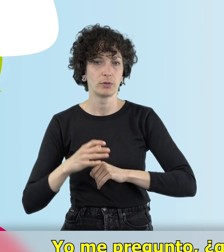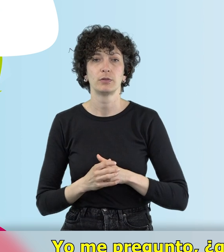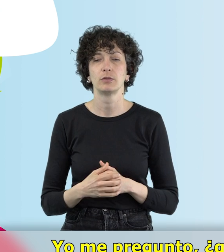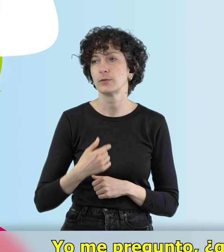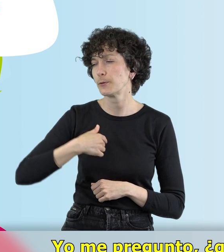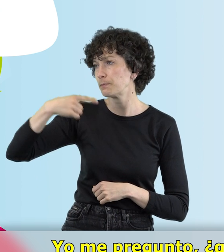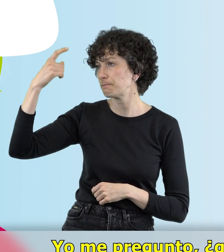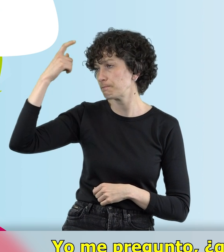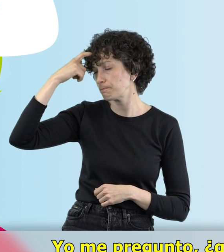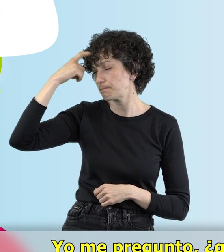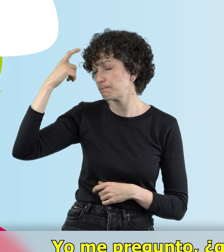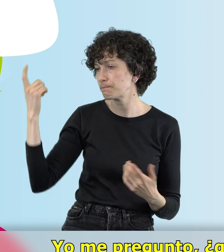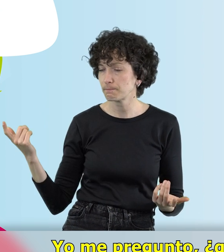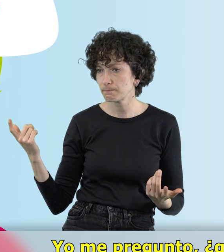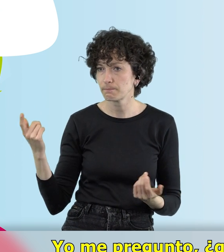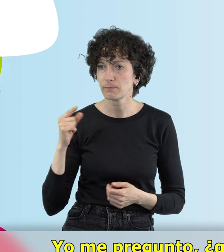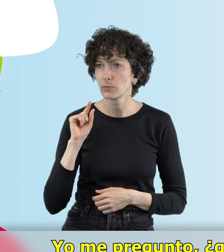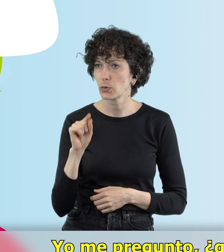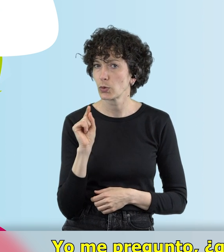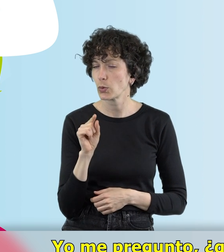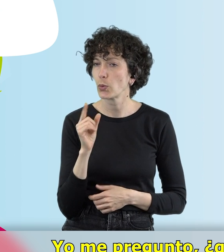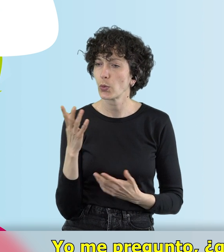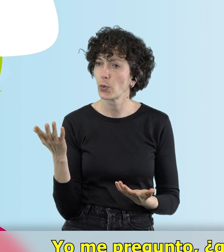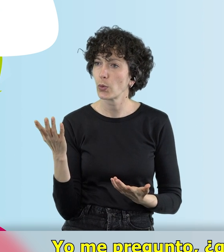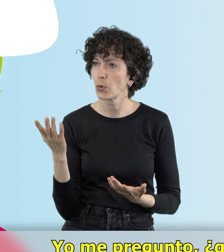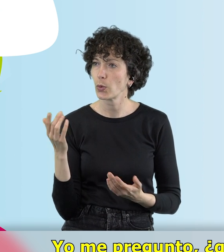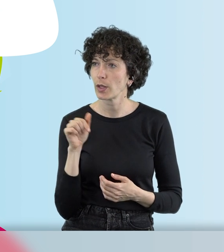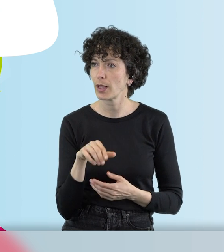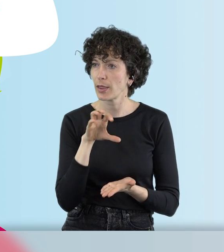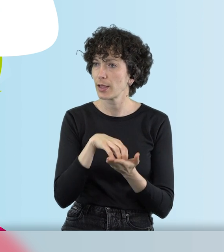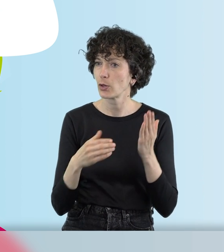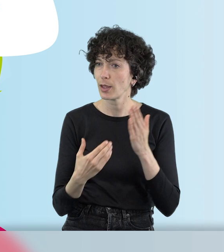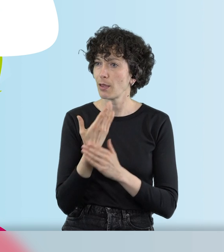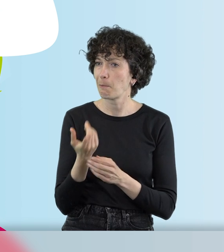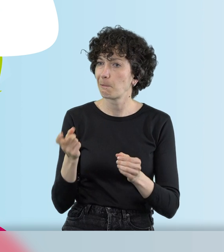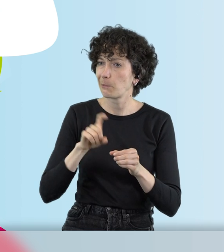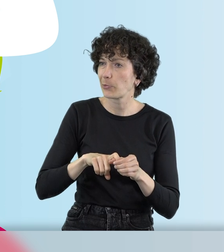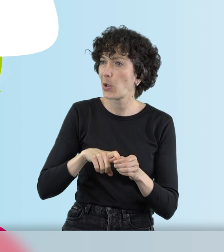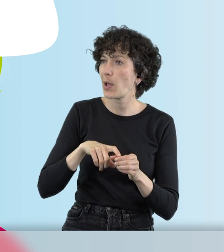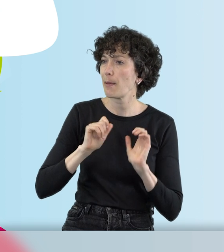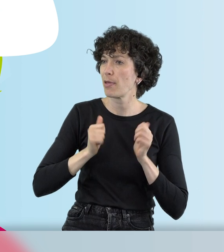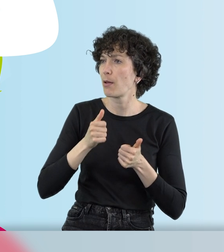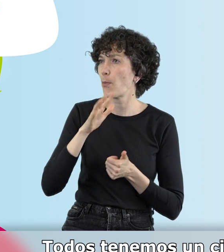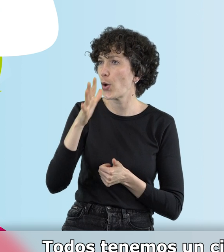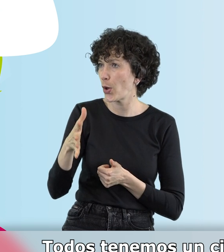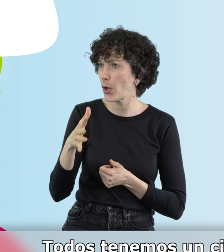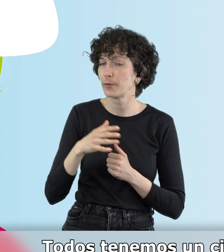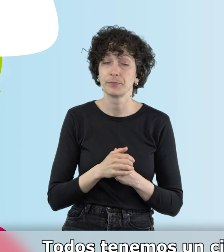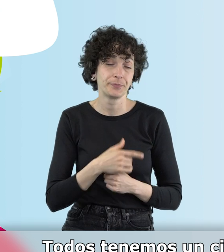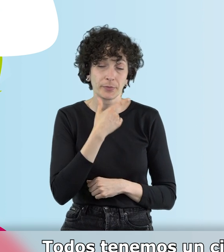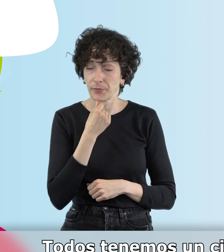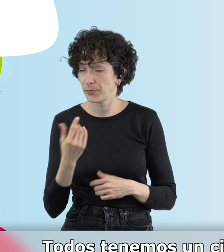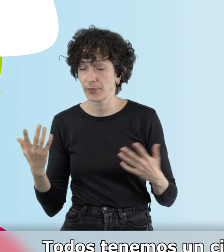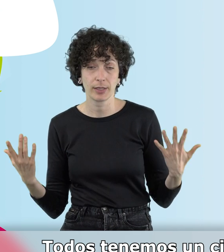pregunto, ¿qué es lo que te indujo a ti a meterte en el centro de día? Bueno, pues es muy sencillo. Yo creo